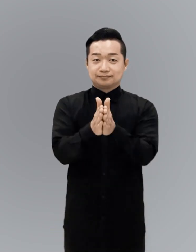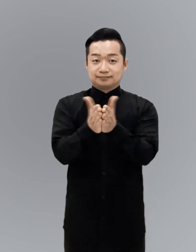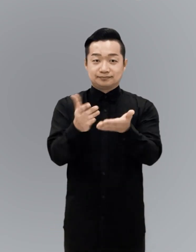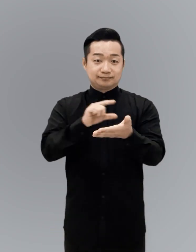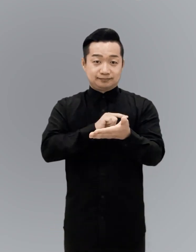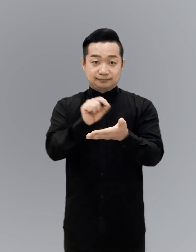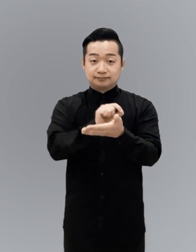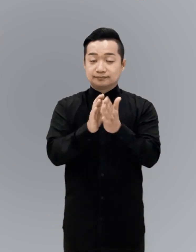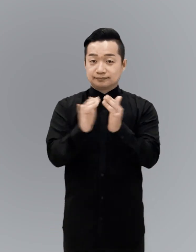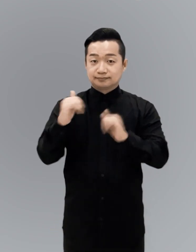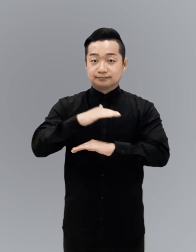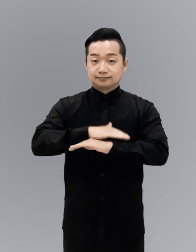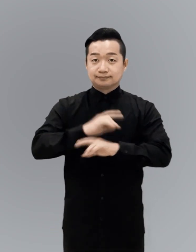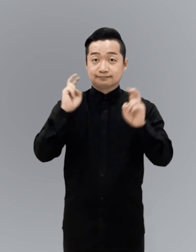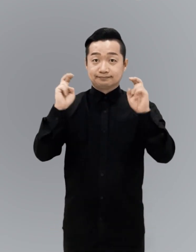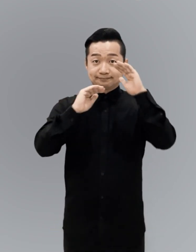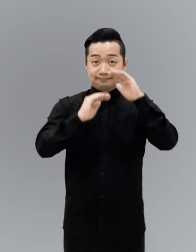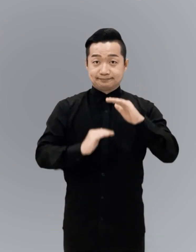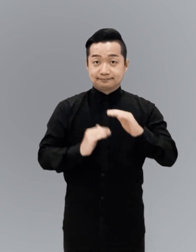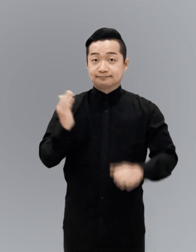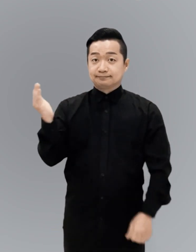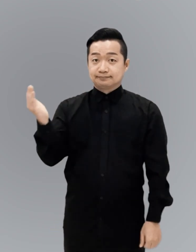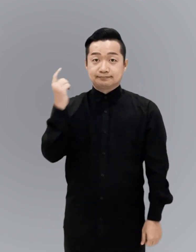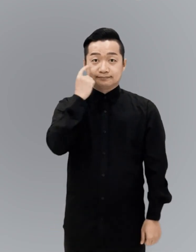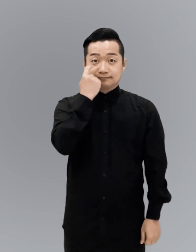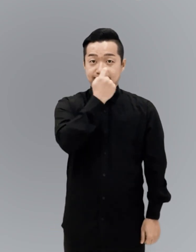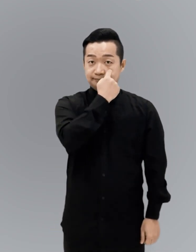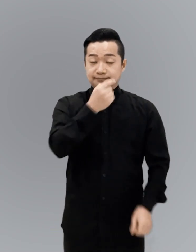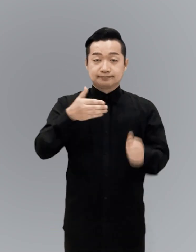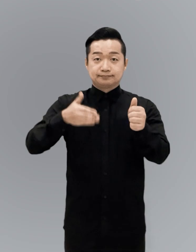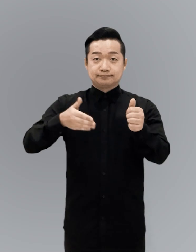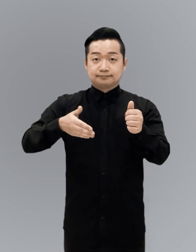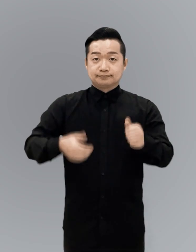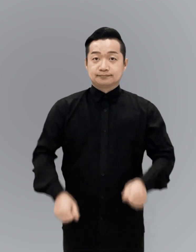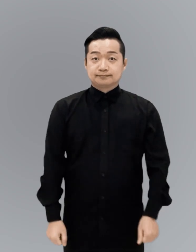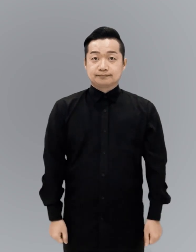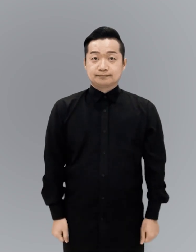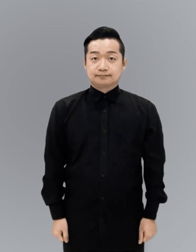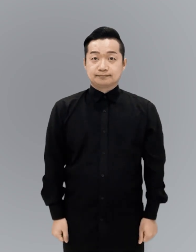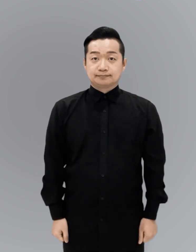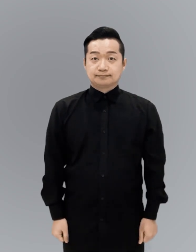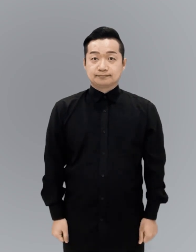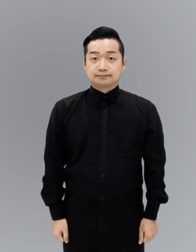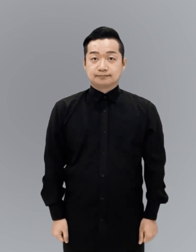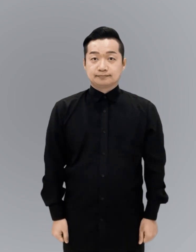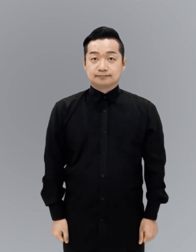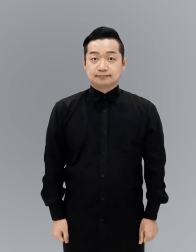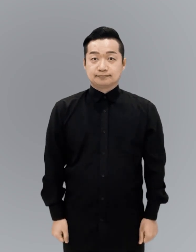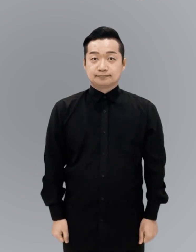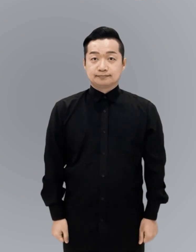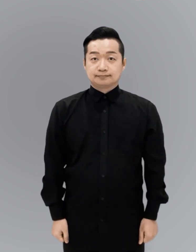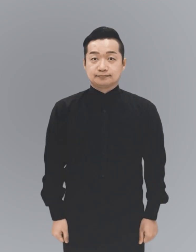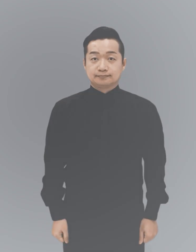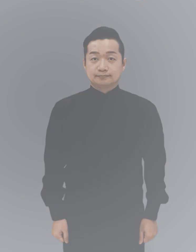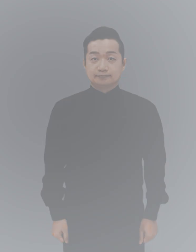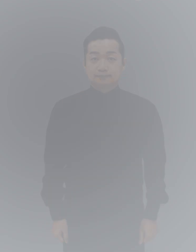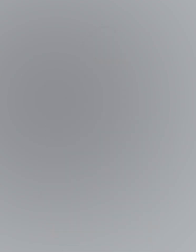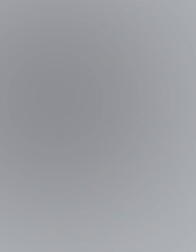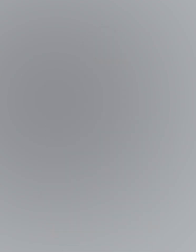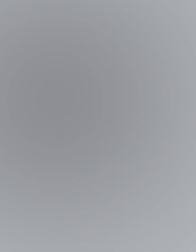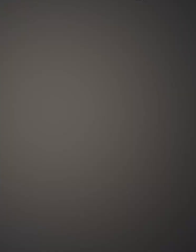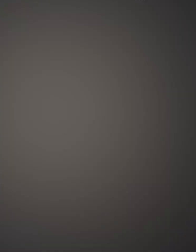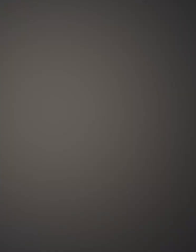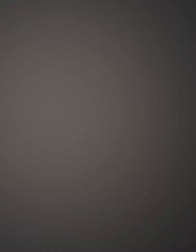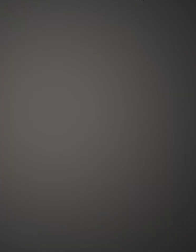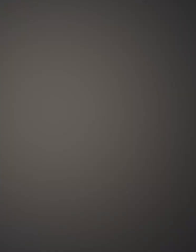도서명 멋진 신세계. 저자 올더스 헉슬리. 출판사 소담 출판사.